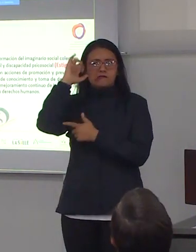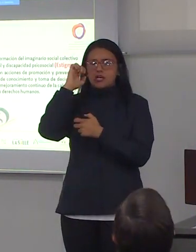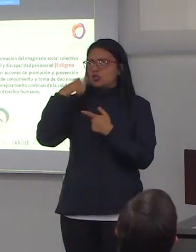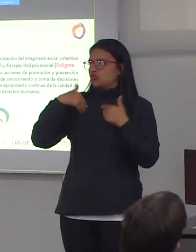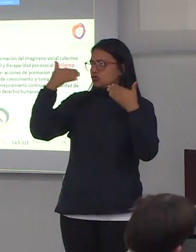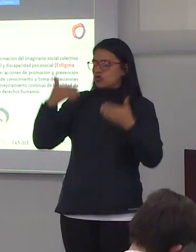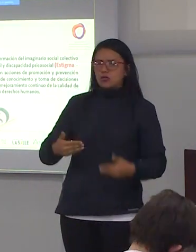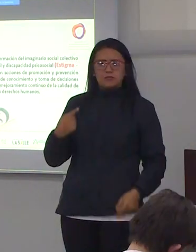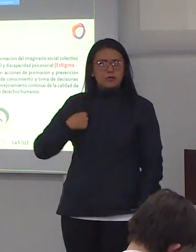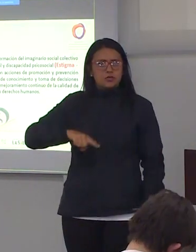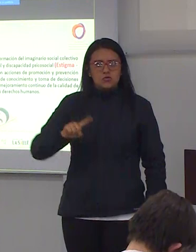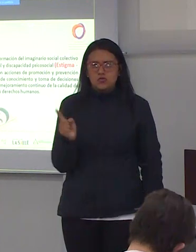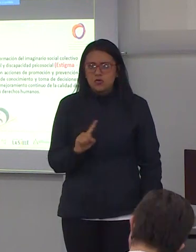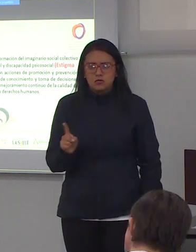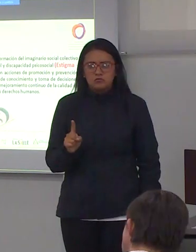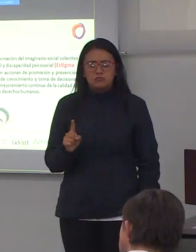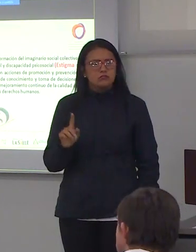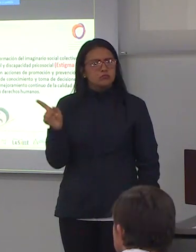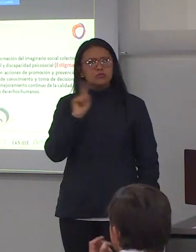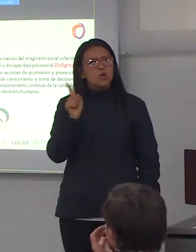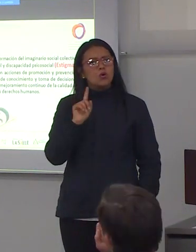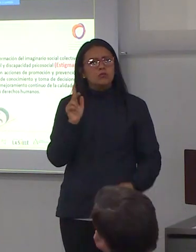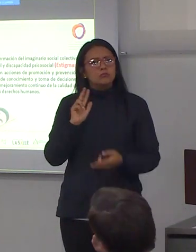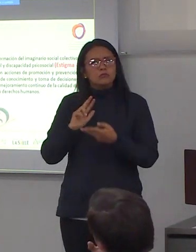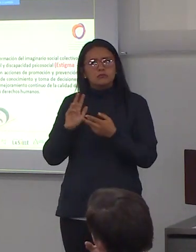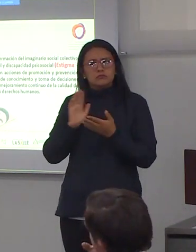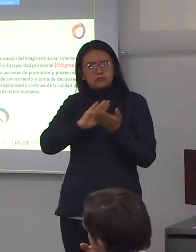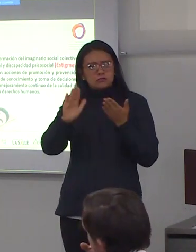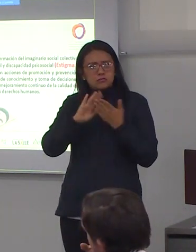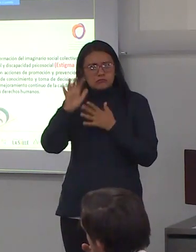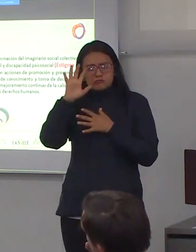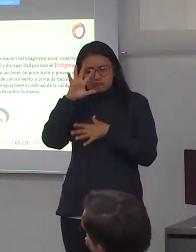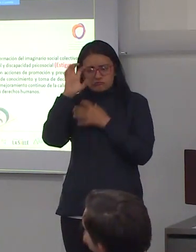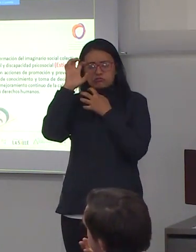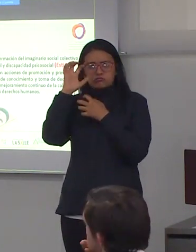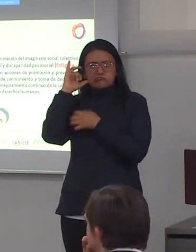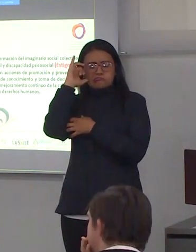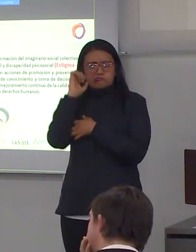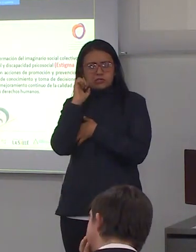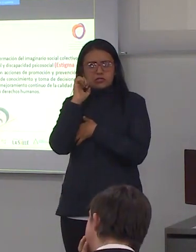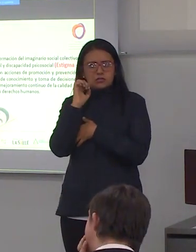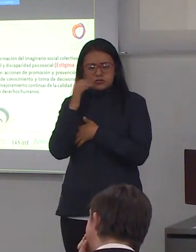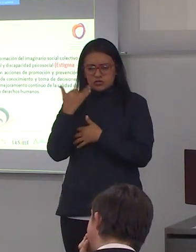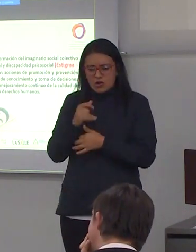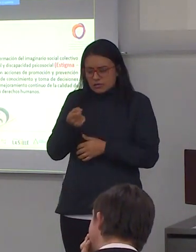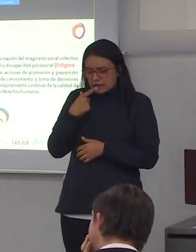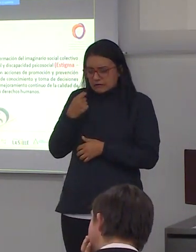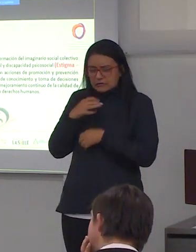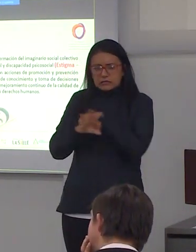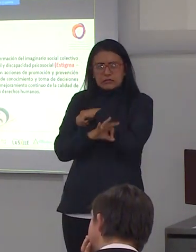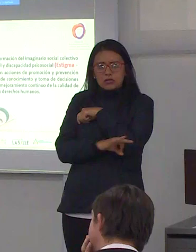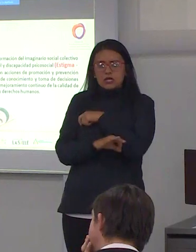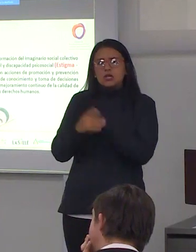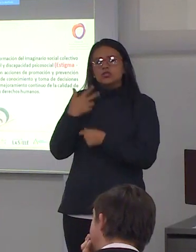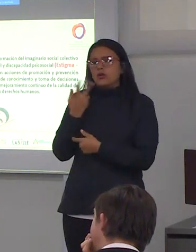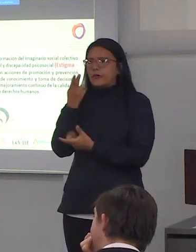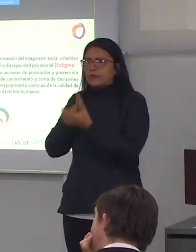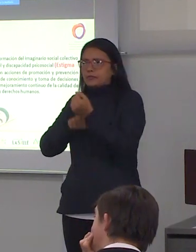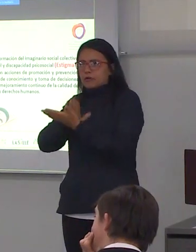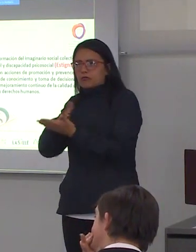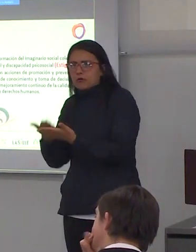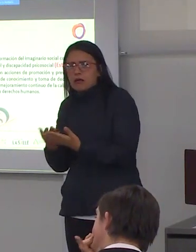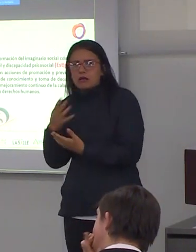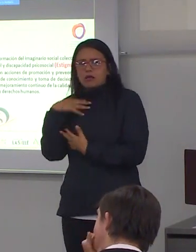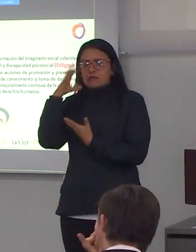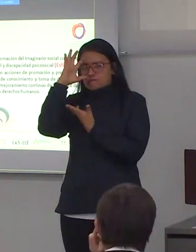tengo discapacidad yo tengo un trastorno mental punto yo soy psiquiátrico o yo soy bipolar o soy esquizofrénico